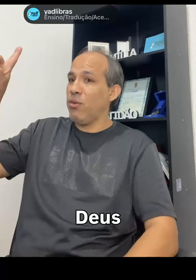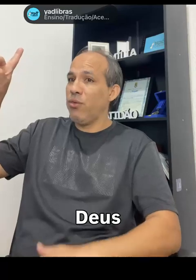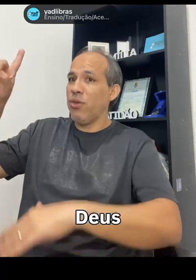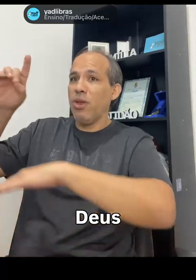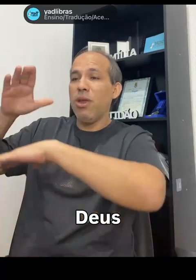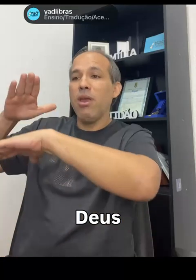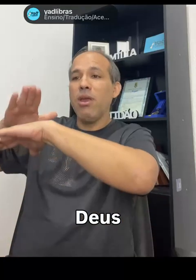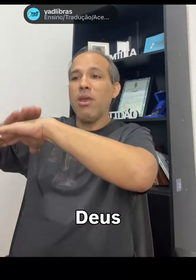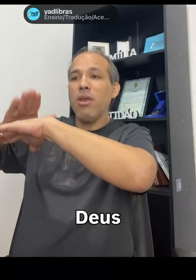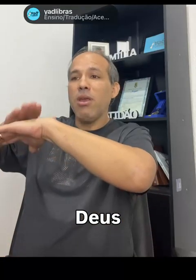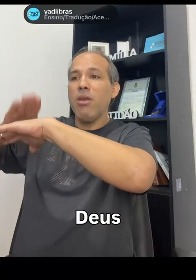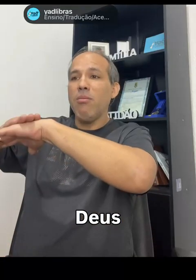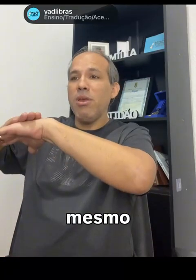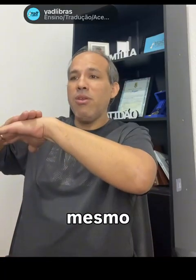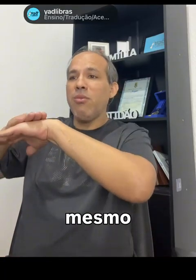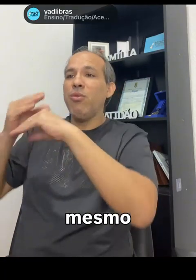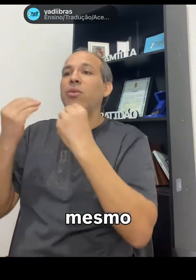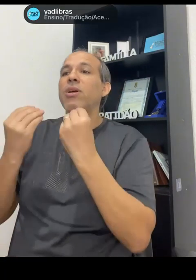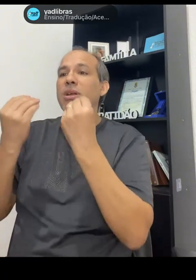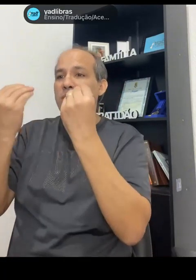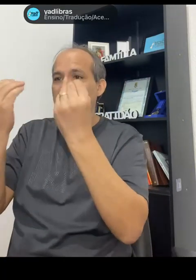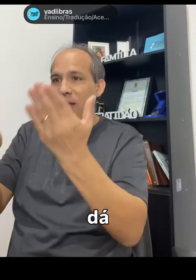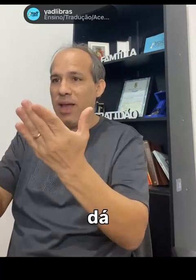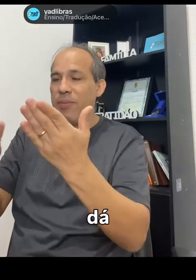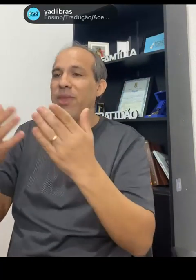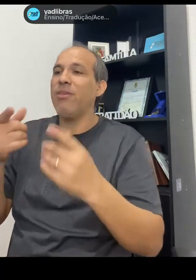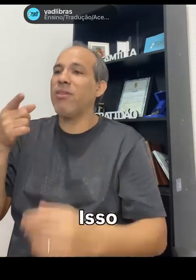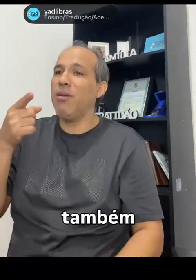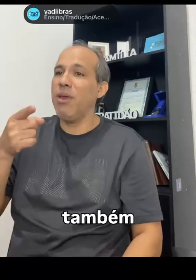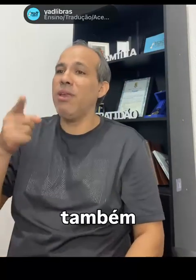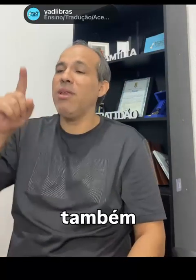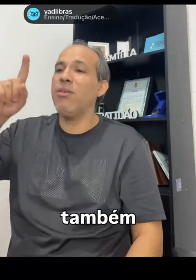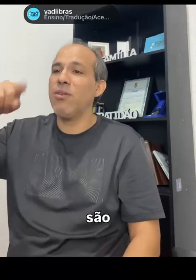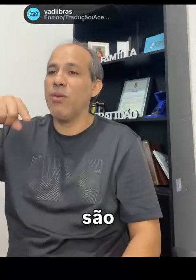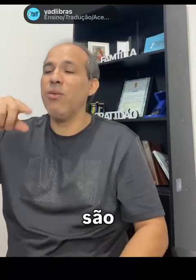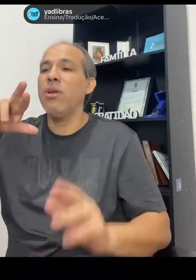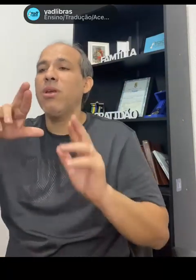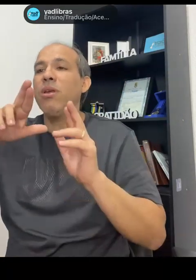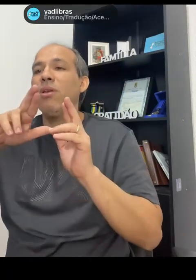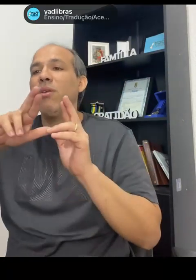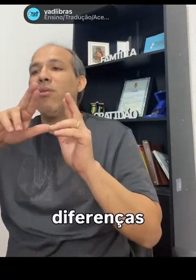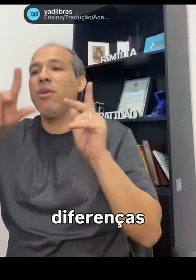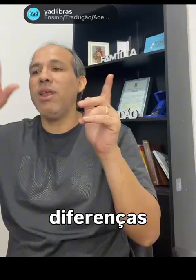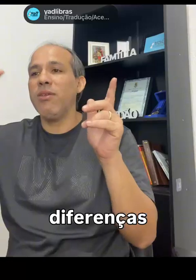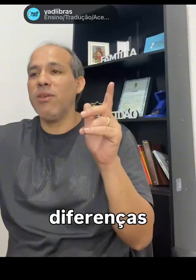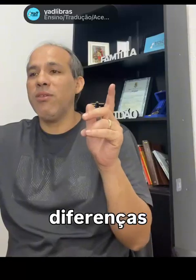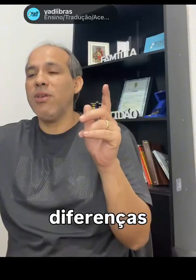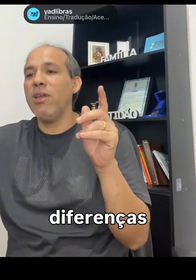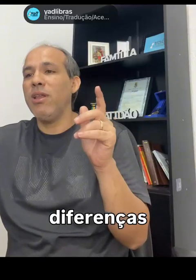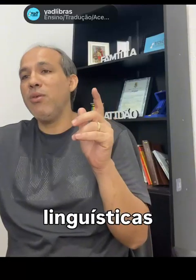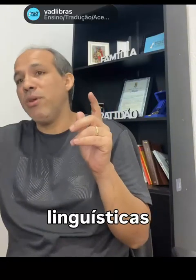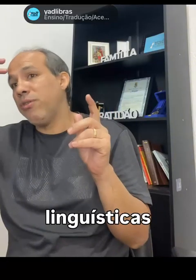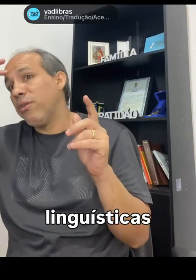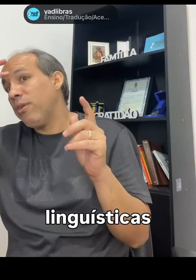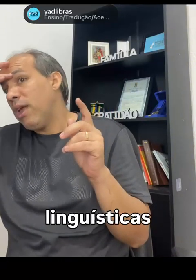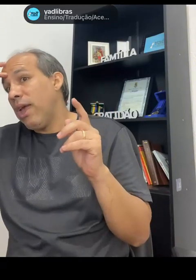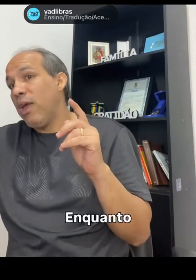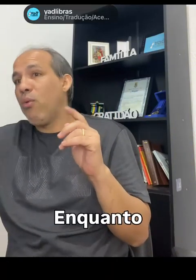Deus mesmo dá. Isso também são diferenças linguísticas. Enquanto